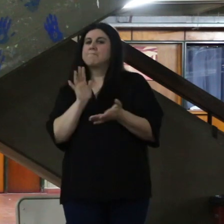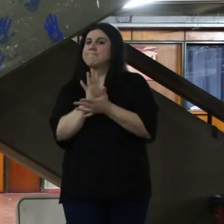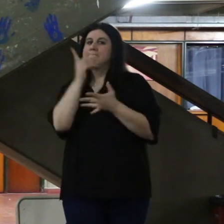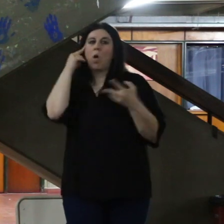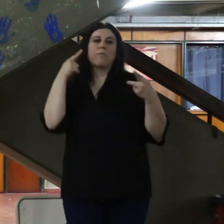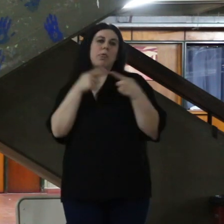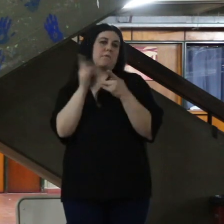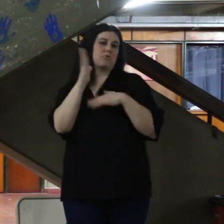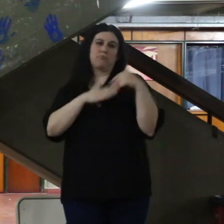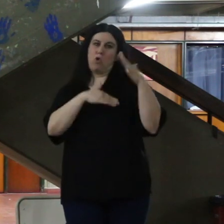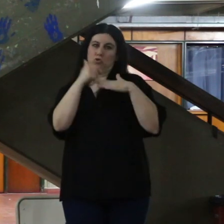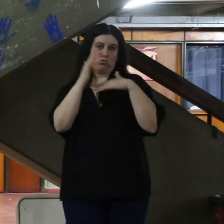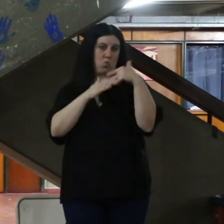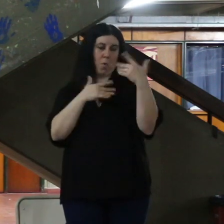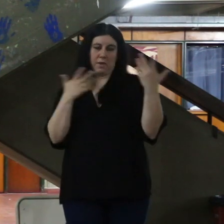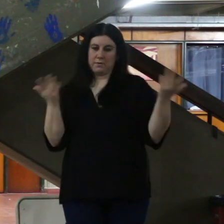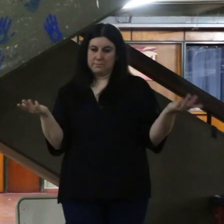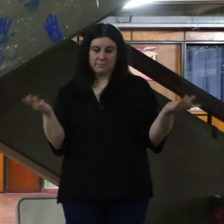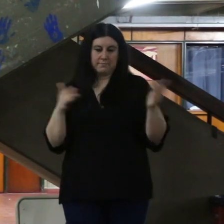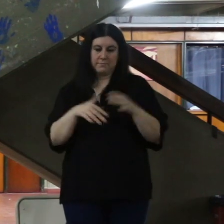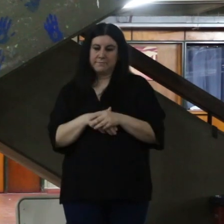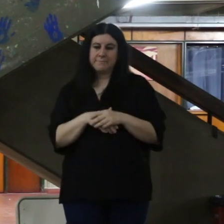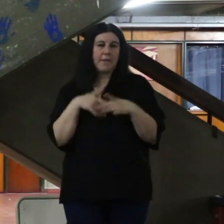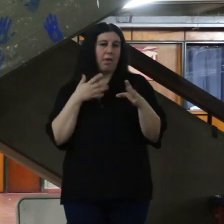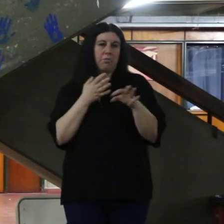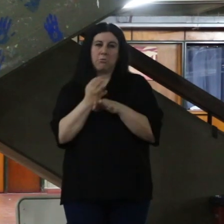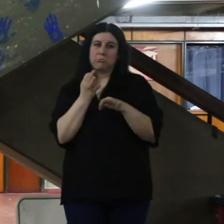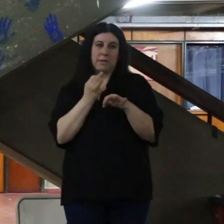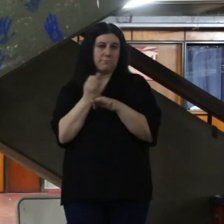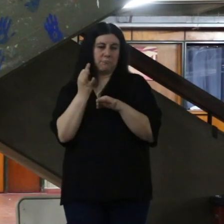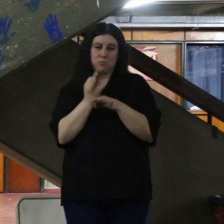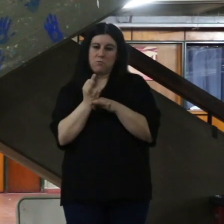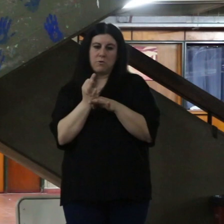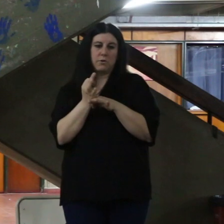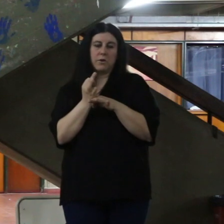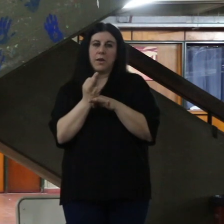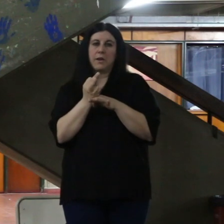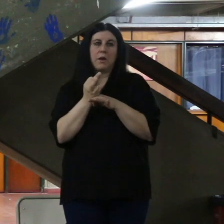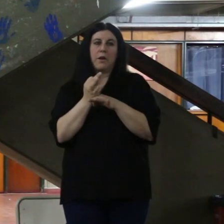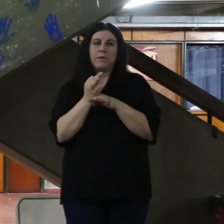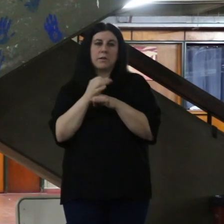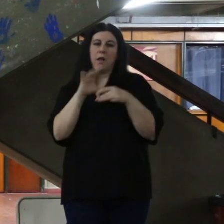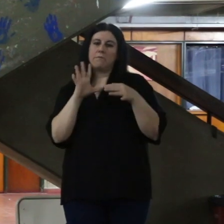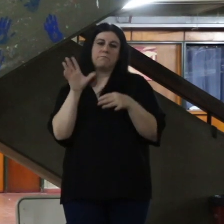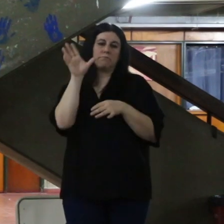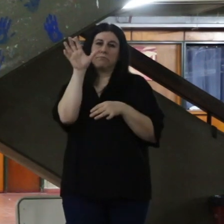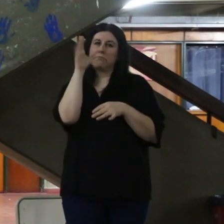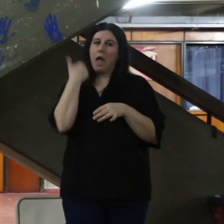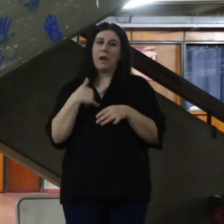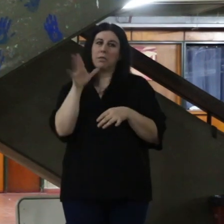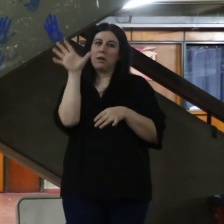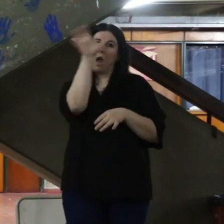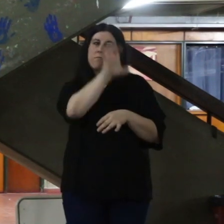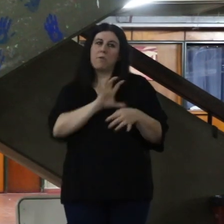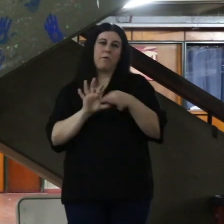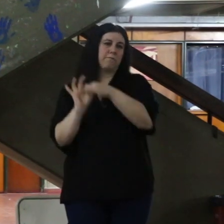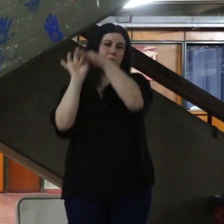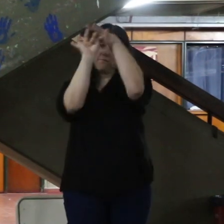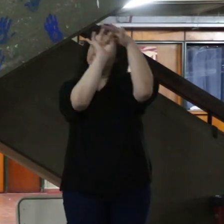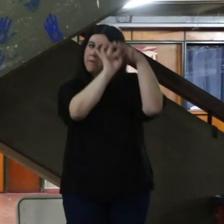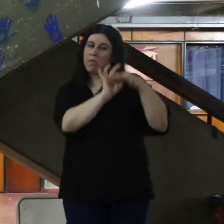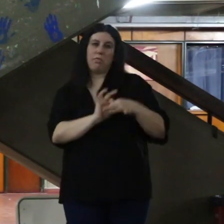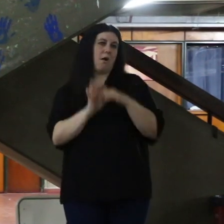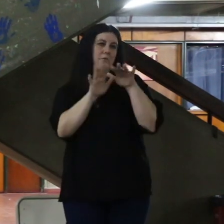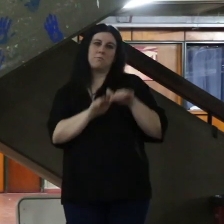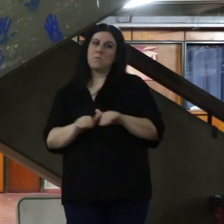Construir un sistema de formación docente federal, común,